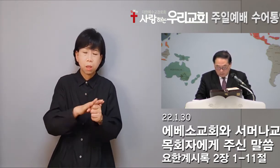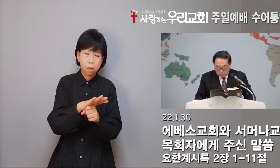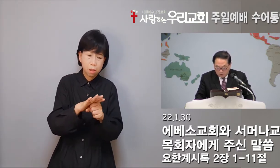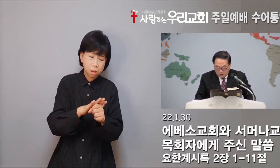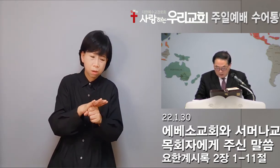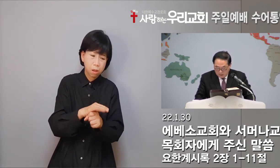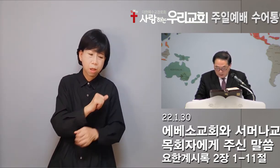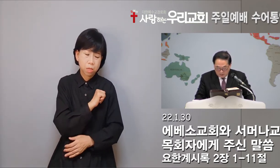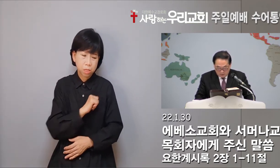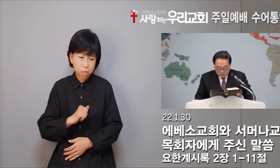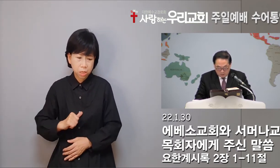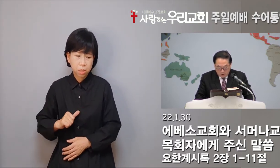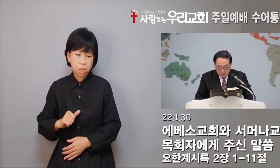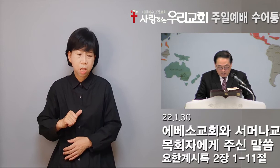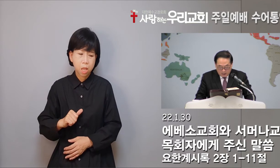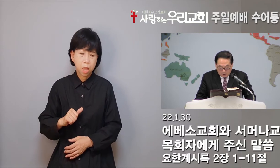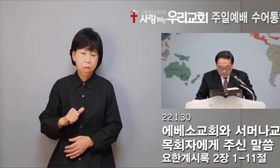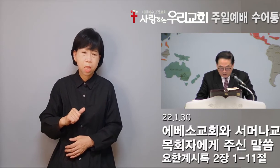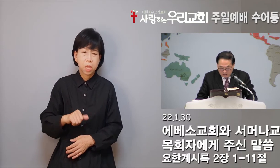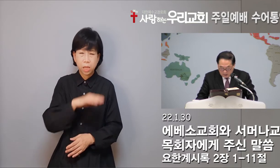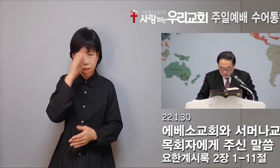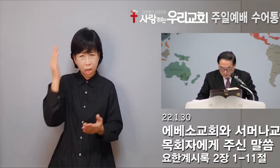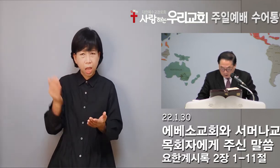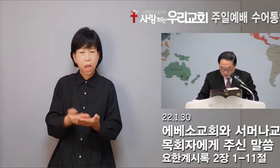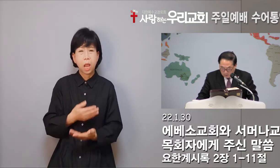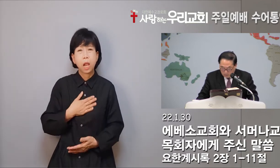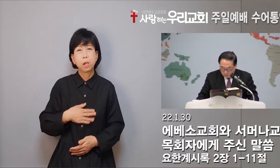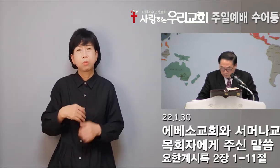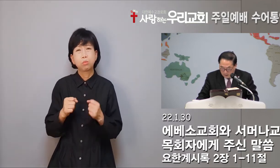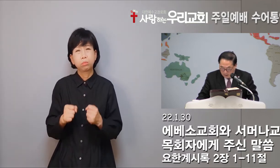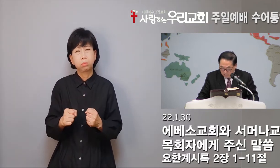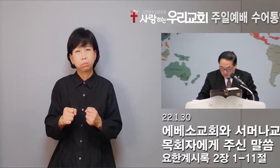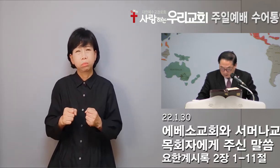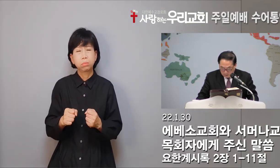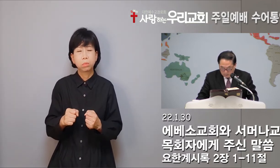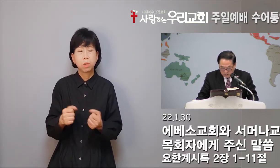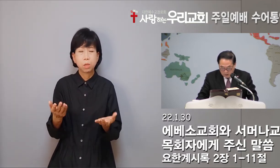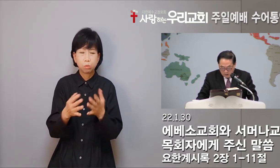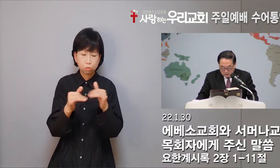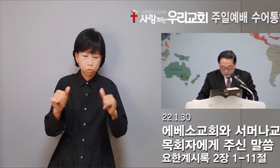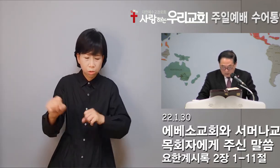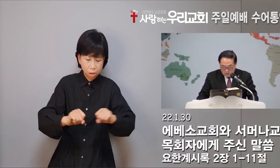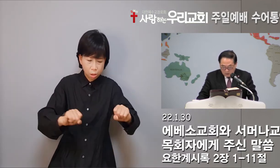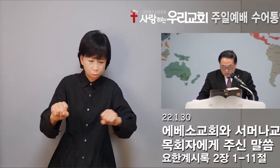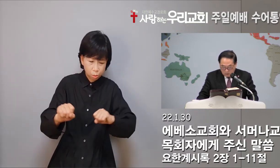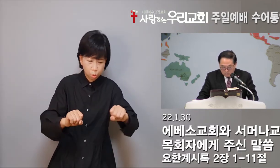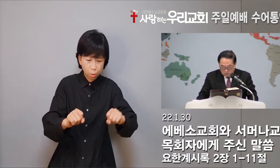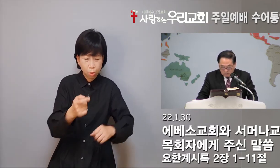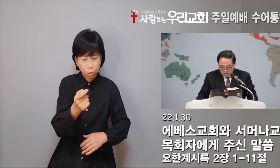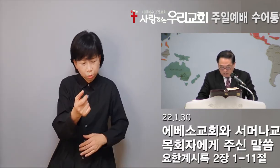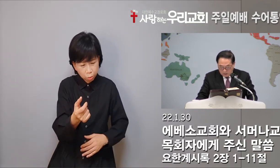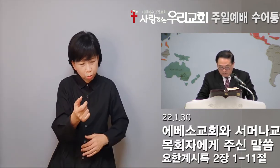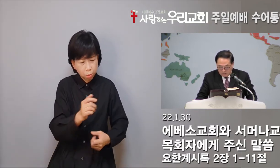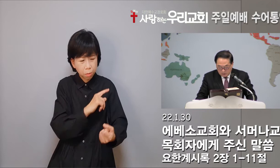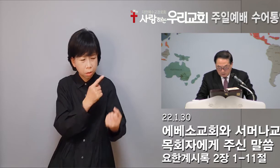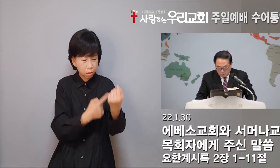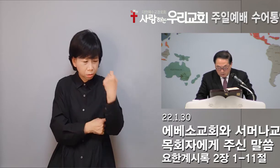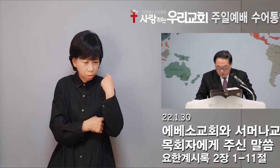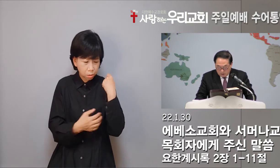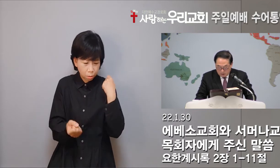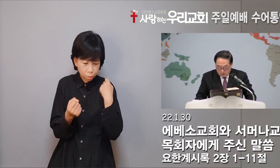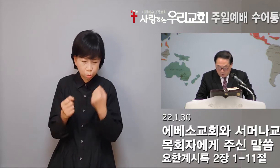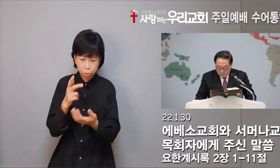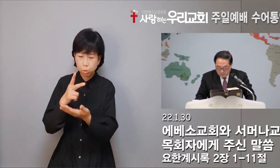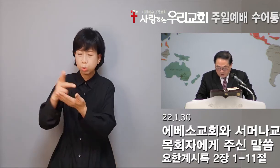믿음과 섬김과 인내를 하시고 살았다 하는 이름을 가진 죽은 자의 행위를 하시고 작은 능력으로도 주님의 말씀을